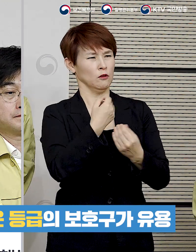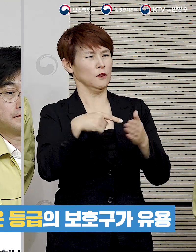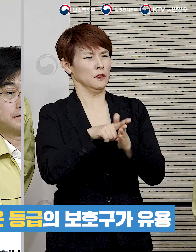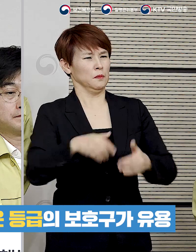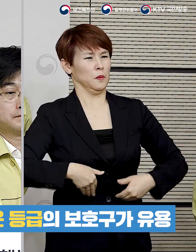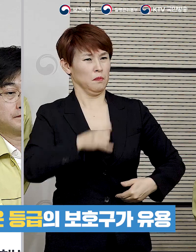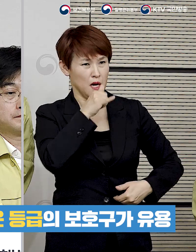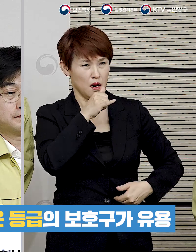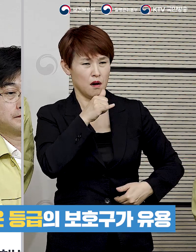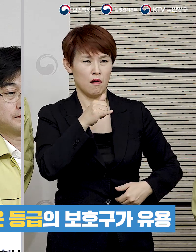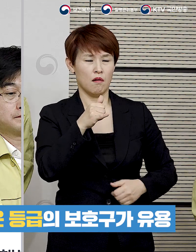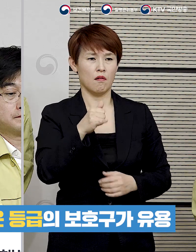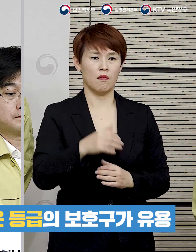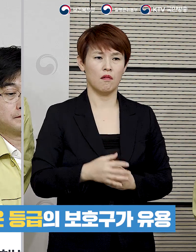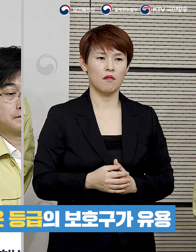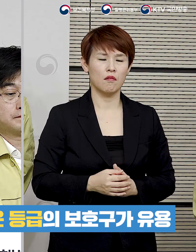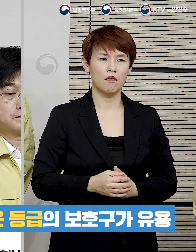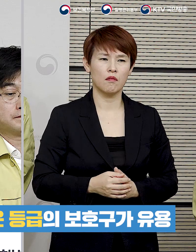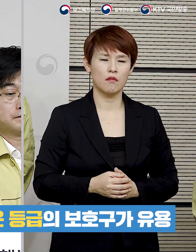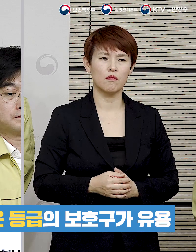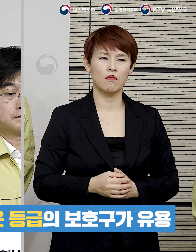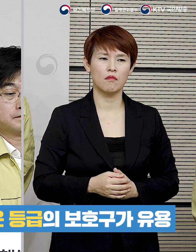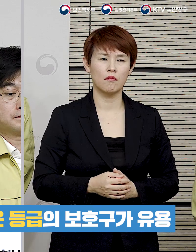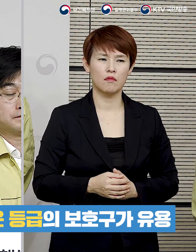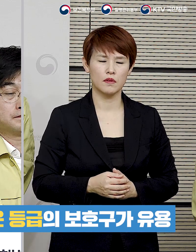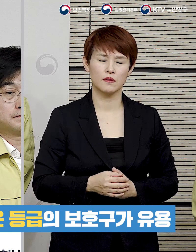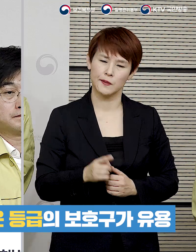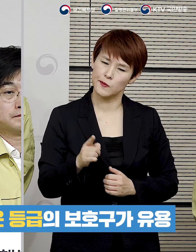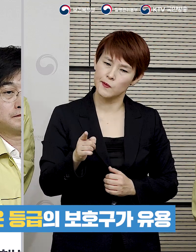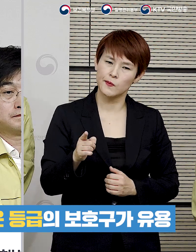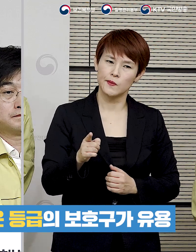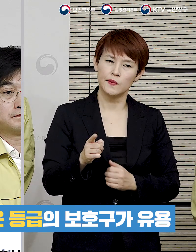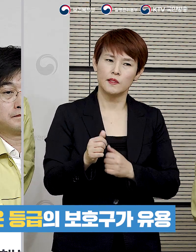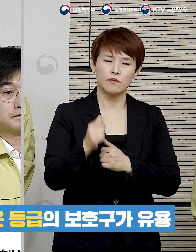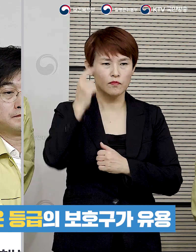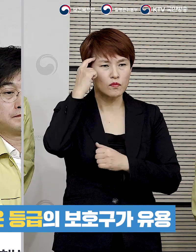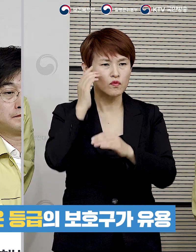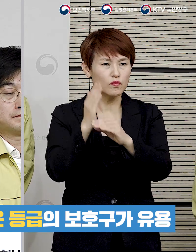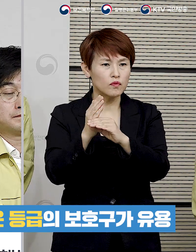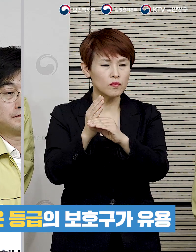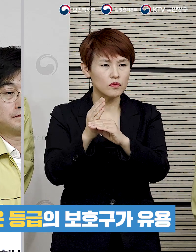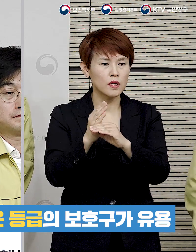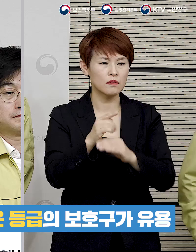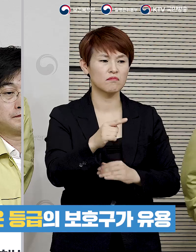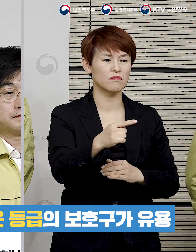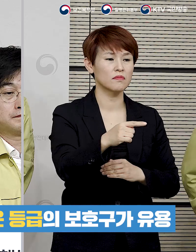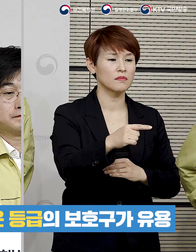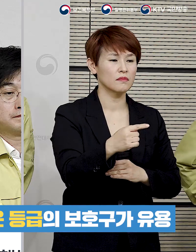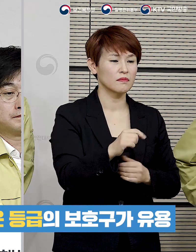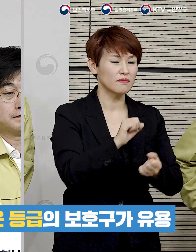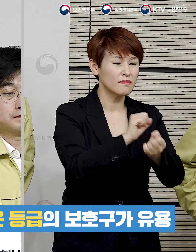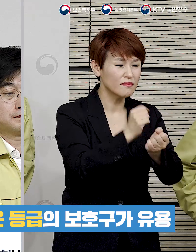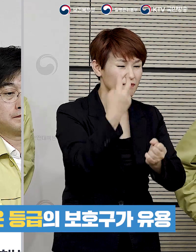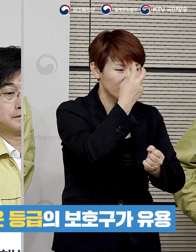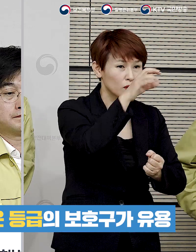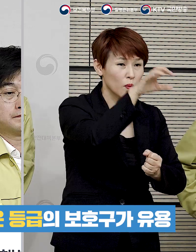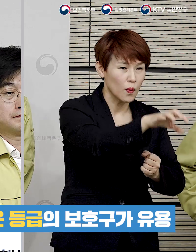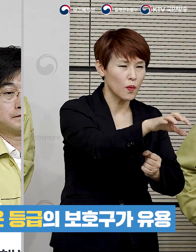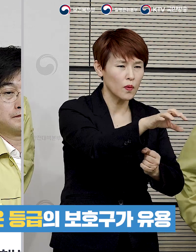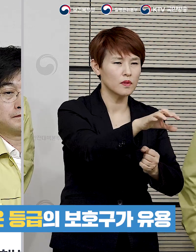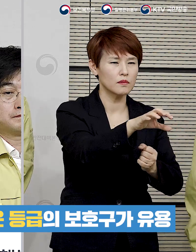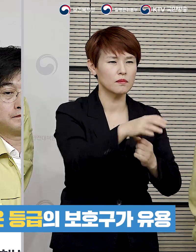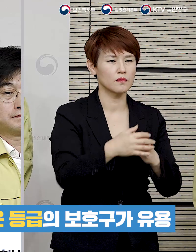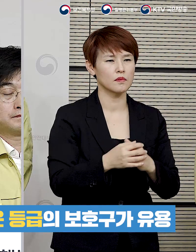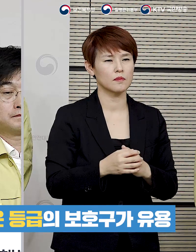등급의 보호구가 본인들 안전을 위해서도 유용하다라고 권고를 하고 있는 중이고 그런 기준으로 좀 맞추고 있는데 현장